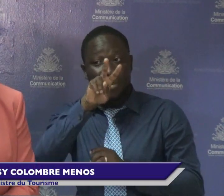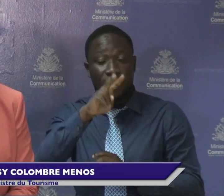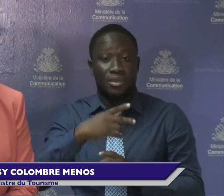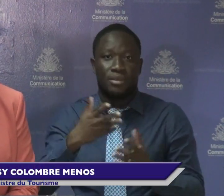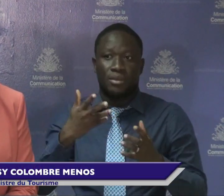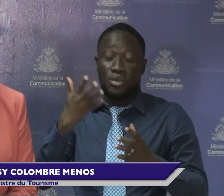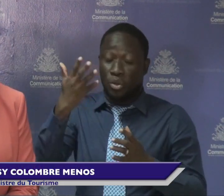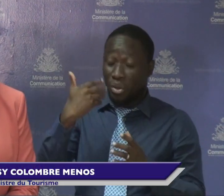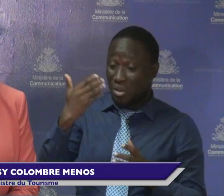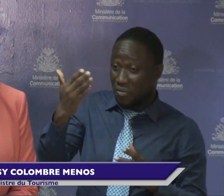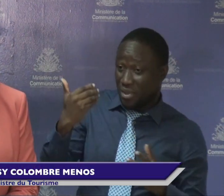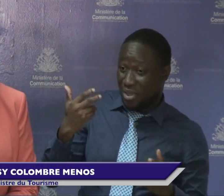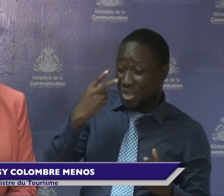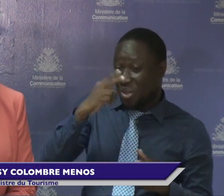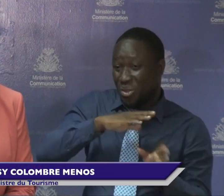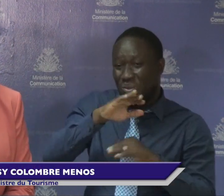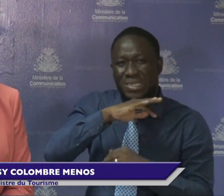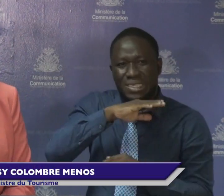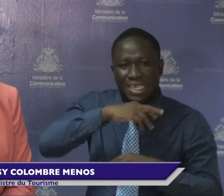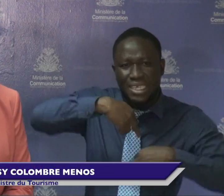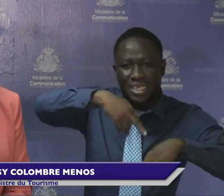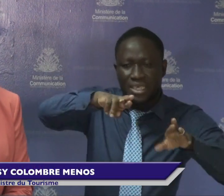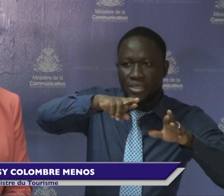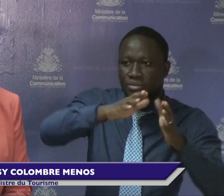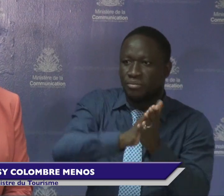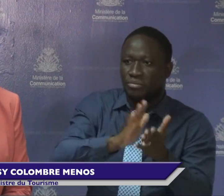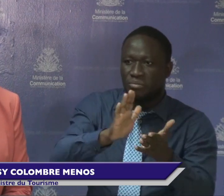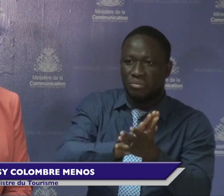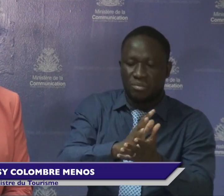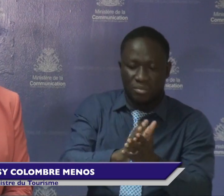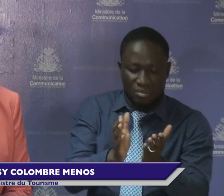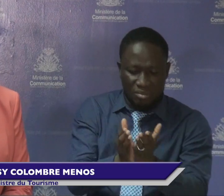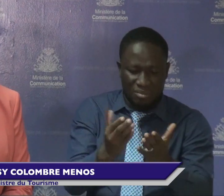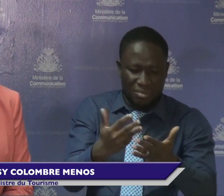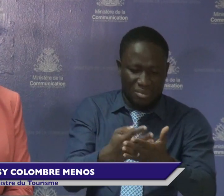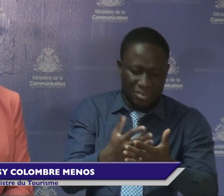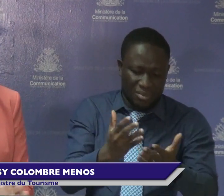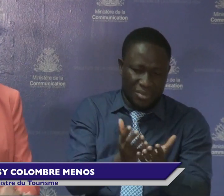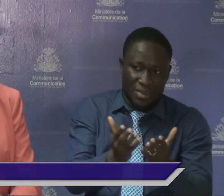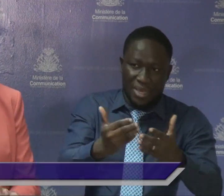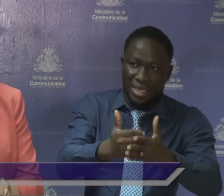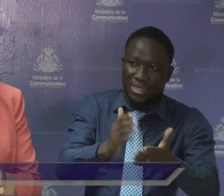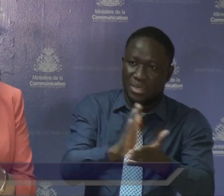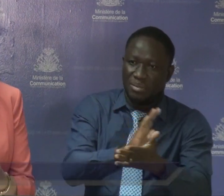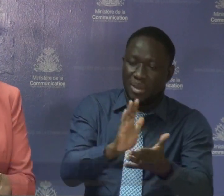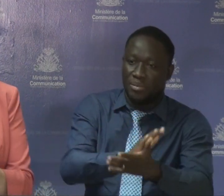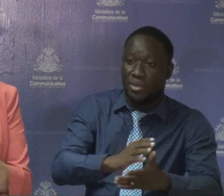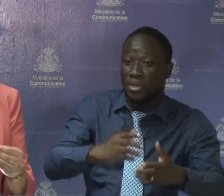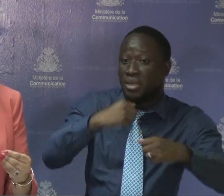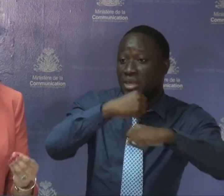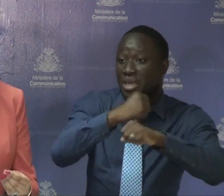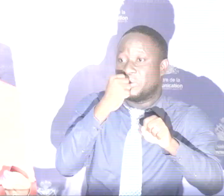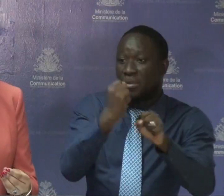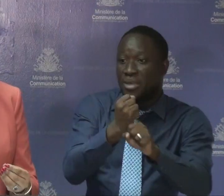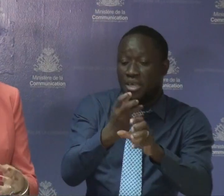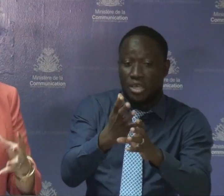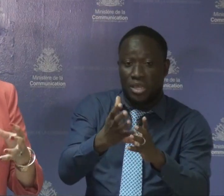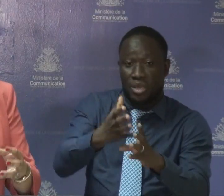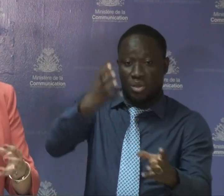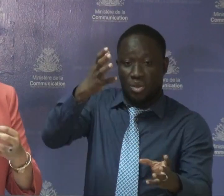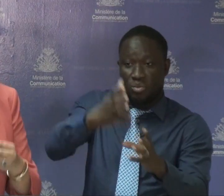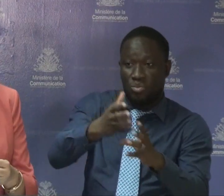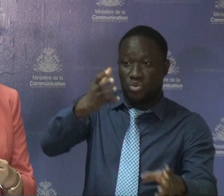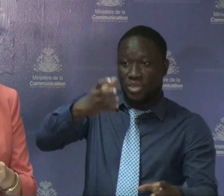voyons qui sont venus. Nous voyons tout ça qui est plein de styrofoam dans le pays. Hein? Et plein de monde qui a produit des bouteilles plastiques,